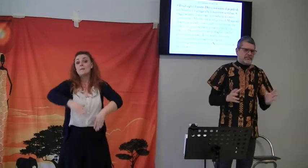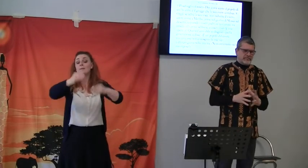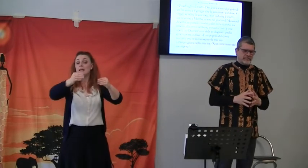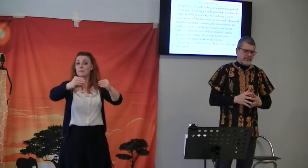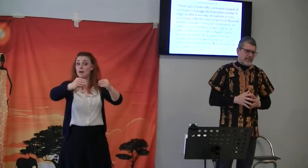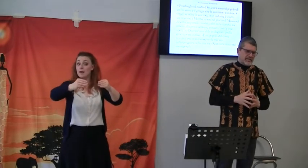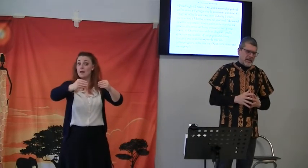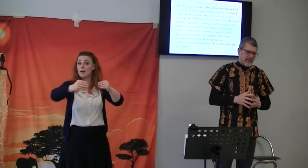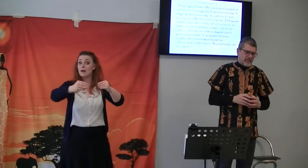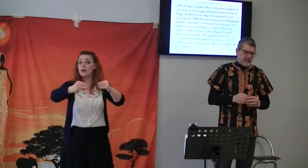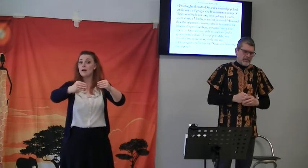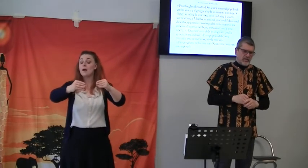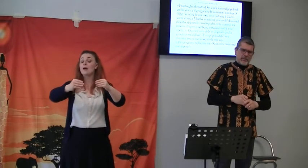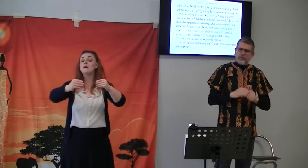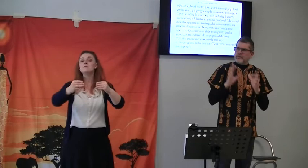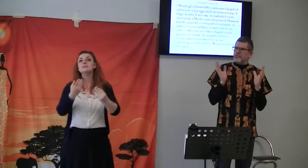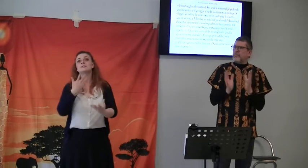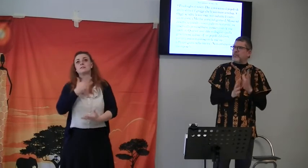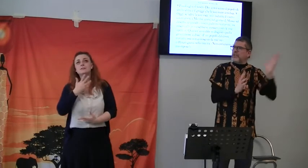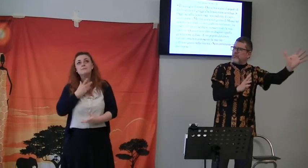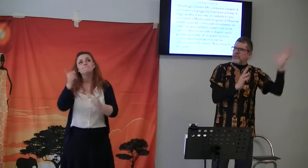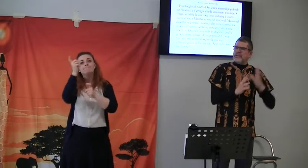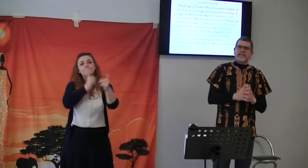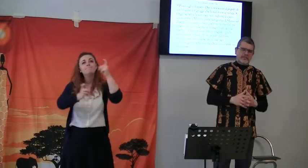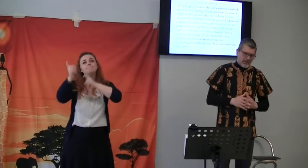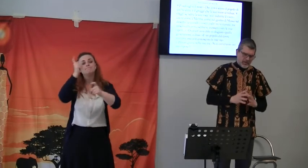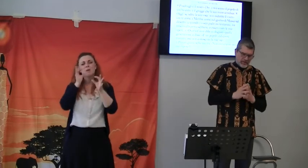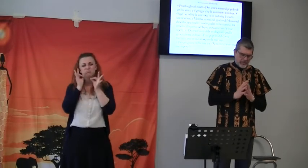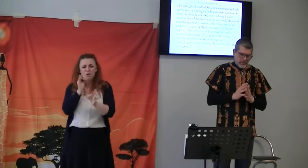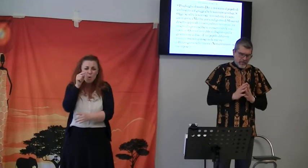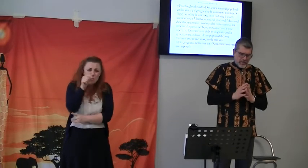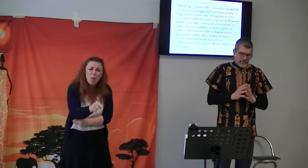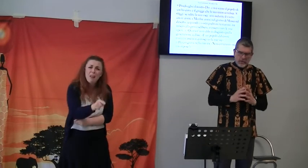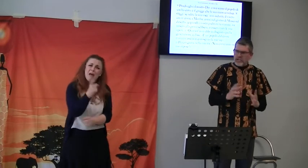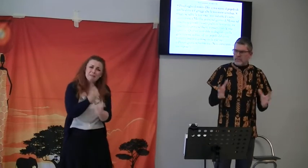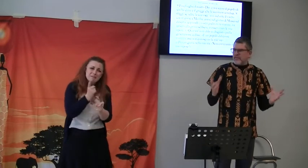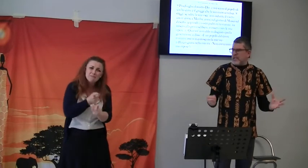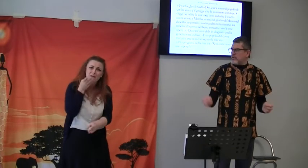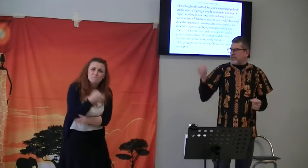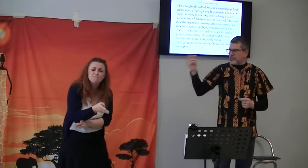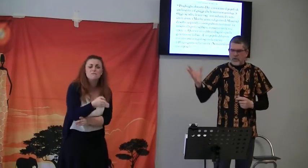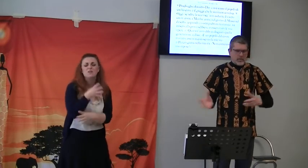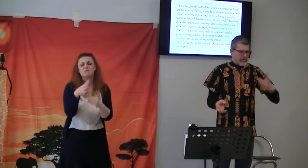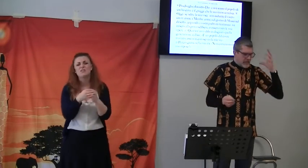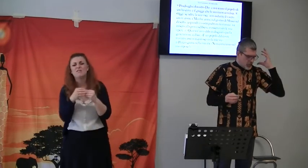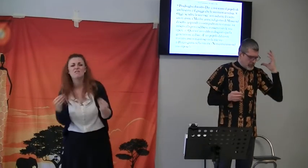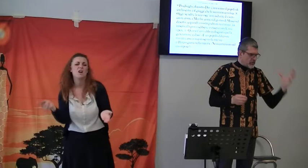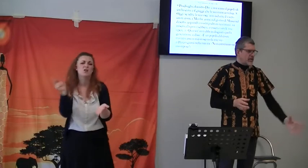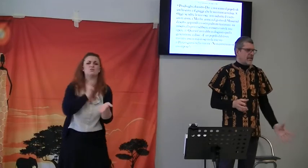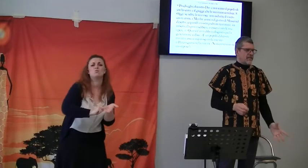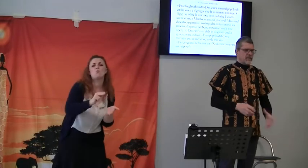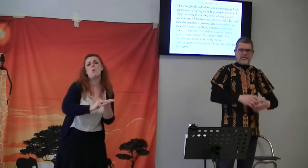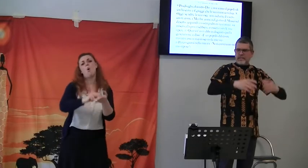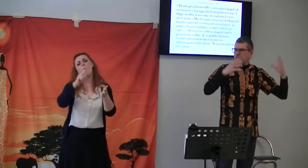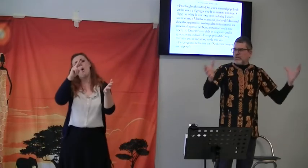tanti perplessità. Signore, ma proprio lì dobbiamo andare? Dice sì. Però lì come faremo con la scuola? Come faremo con